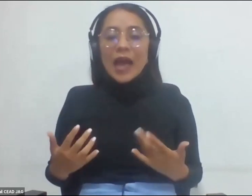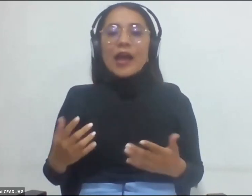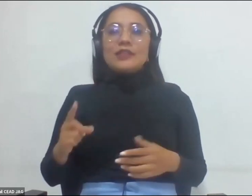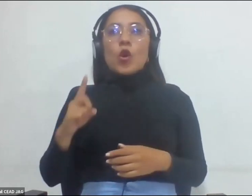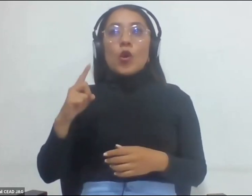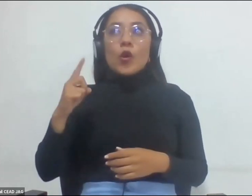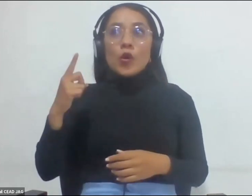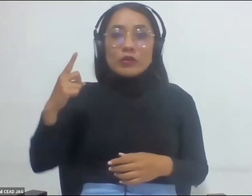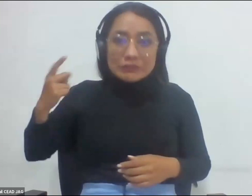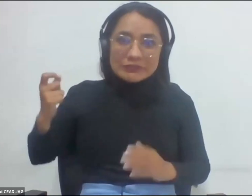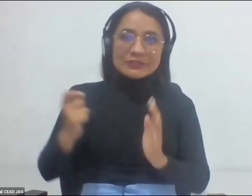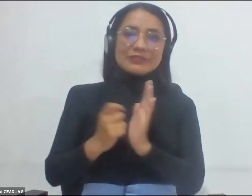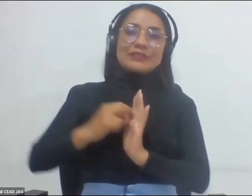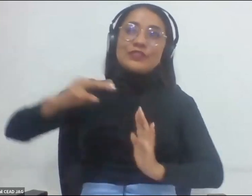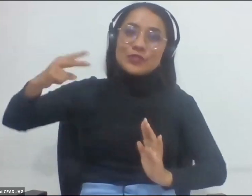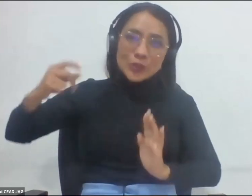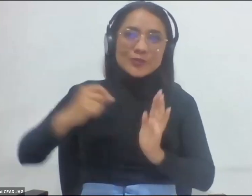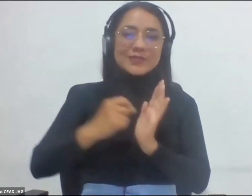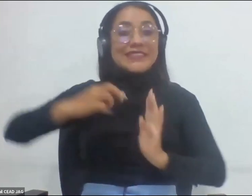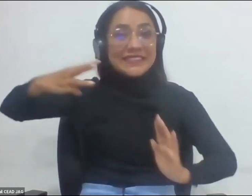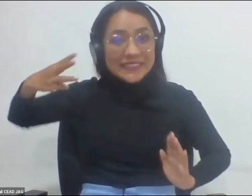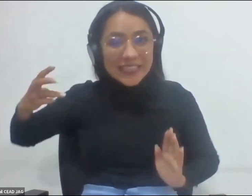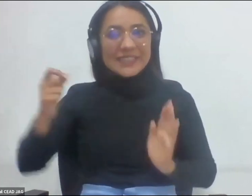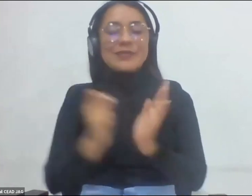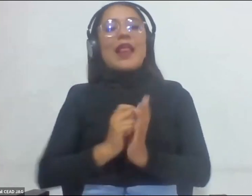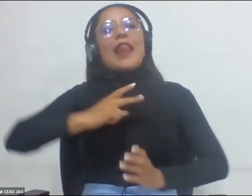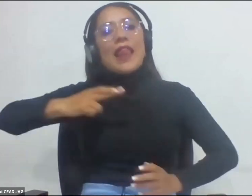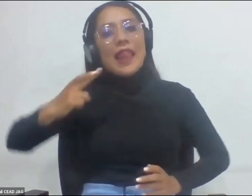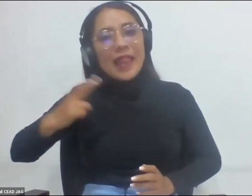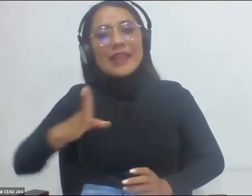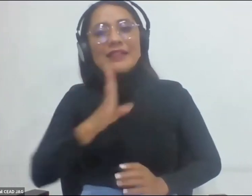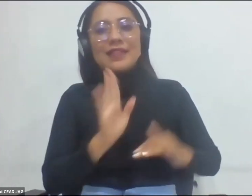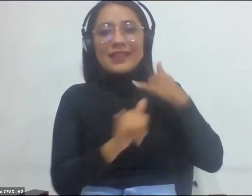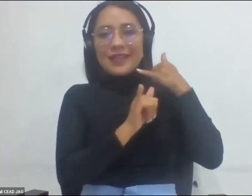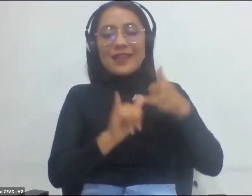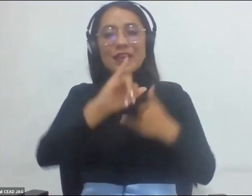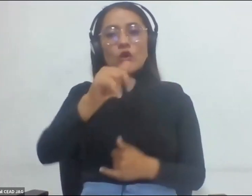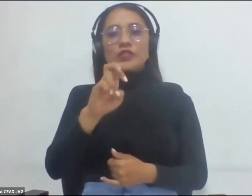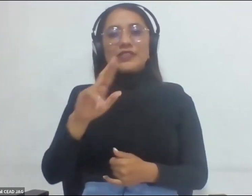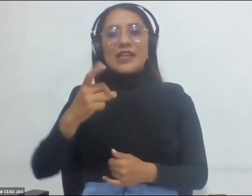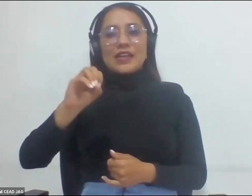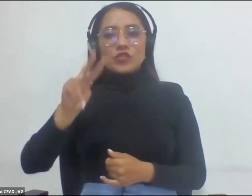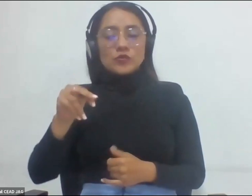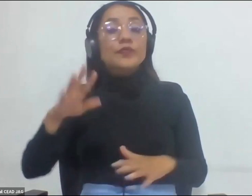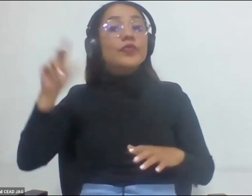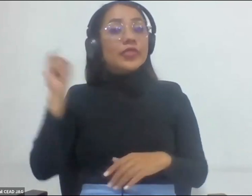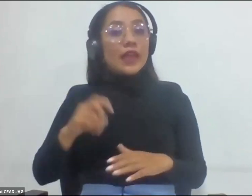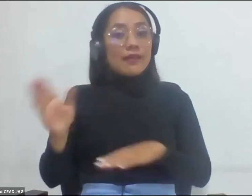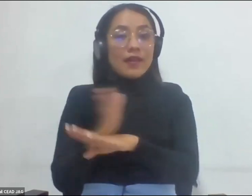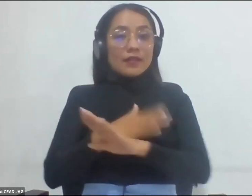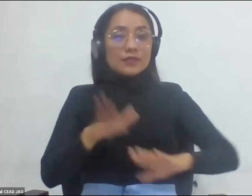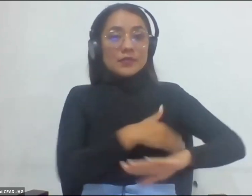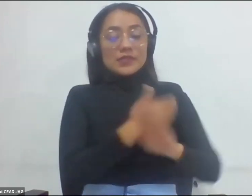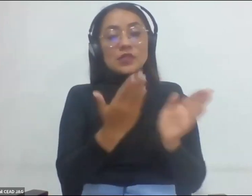ingeniero jerson basto y es que directamente hay un proceso proceso de validación con el Ministerio de Educación